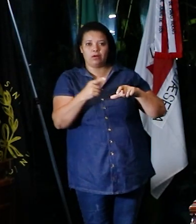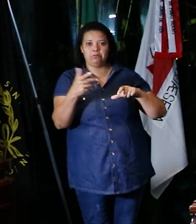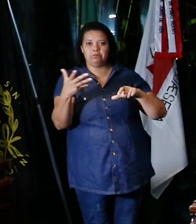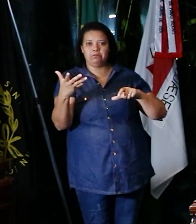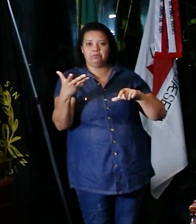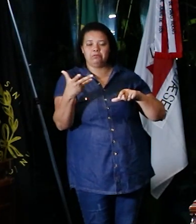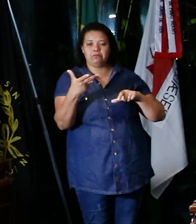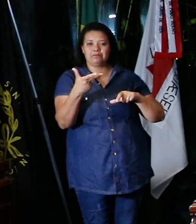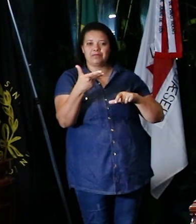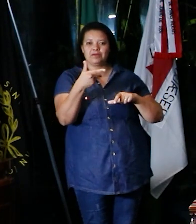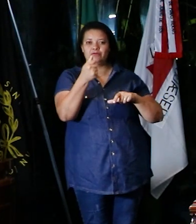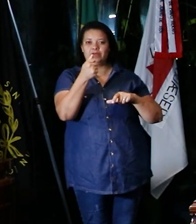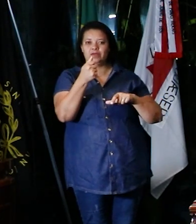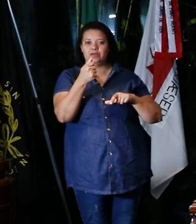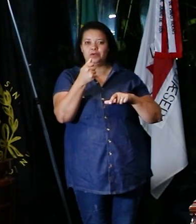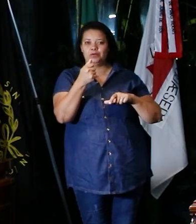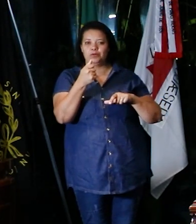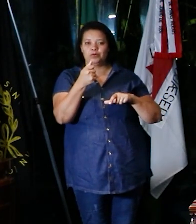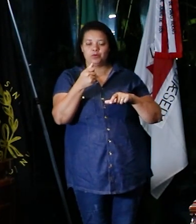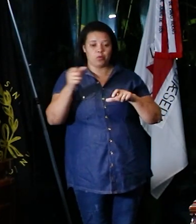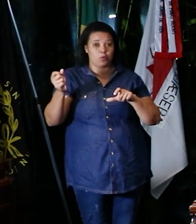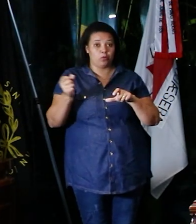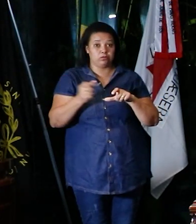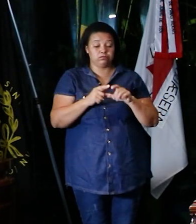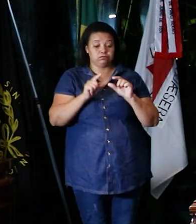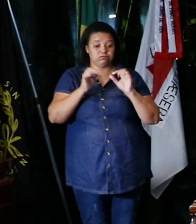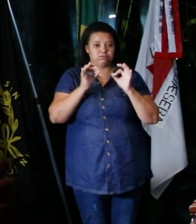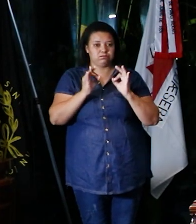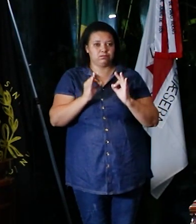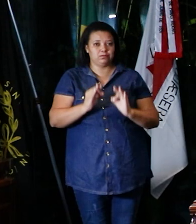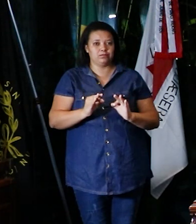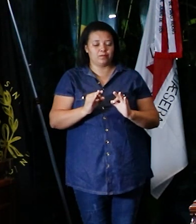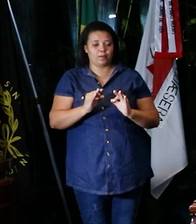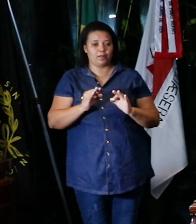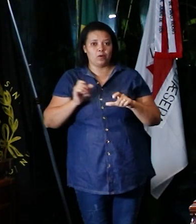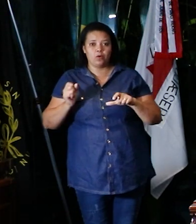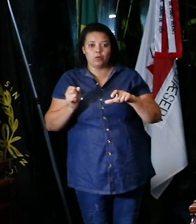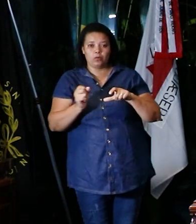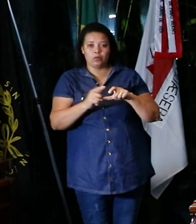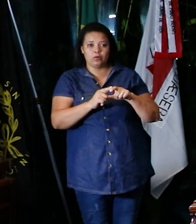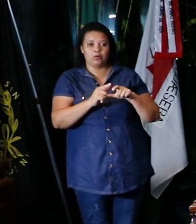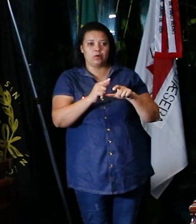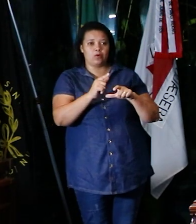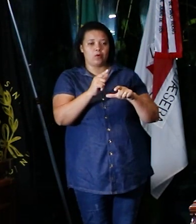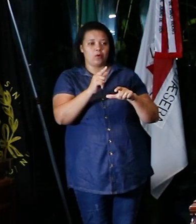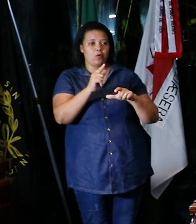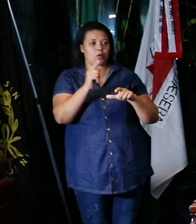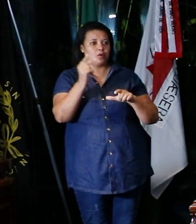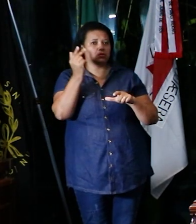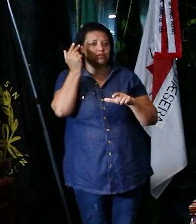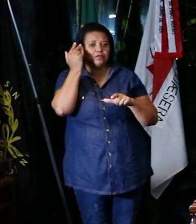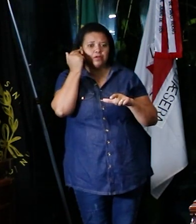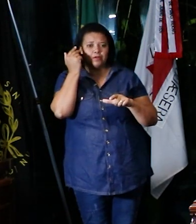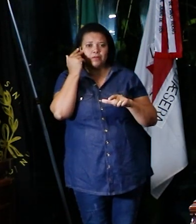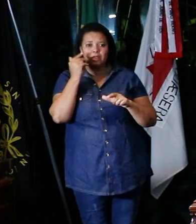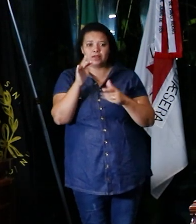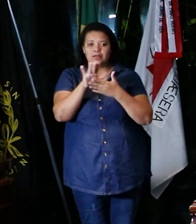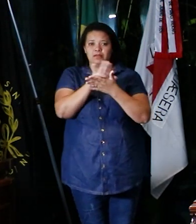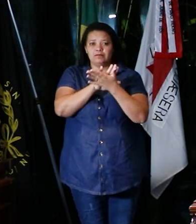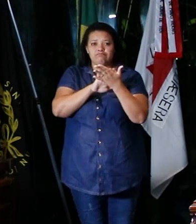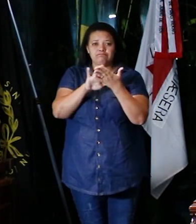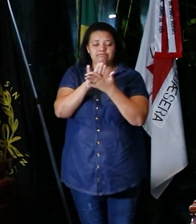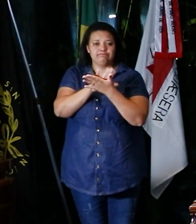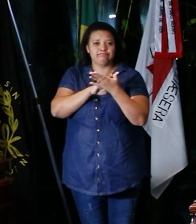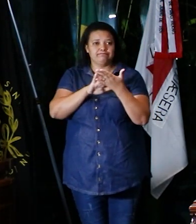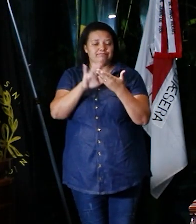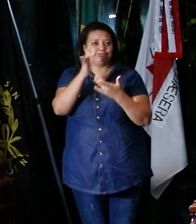de louro. O gol de placa implacável, o gol sem fim, nascendo natural, do nada, do nunca, se